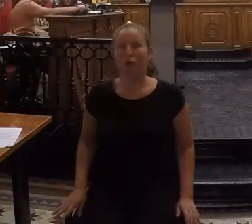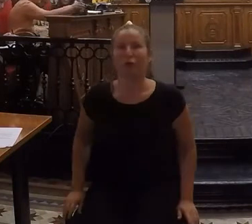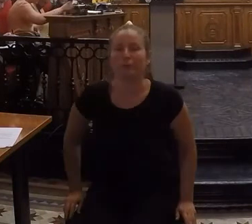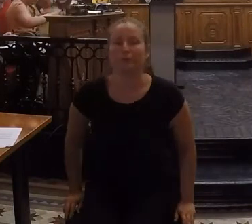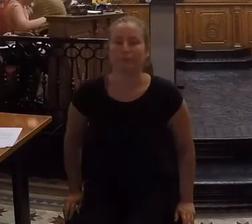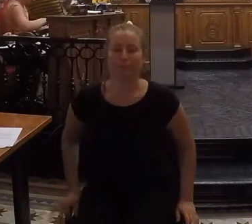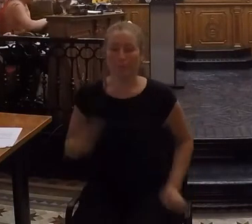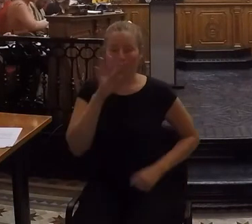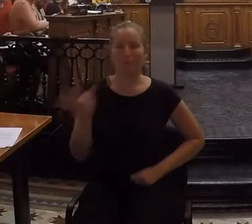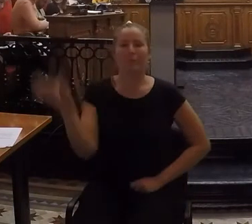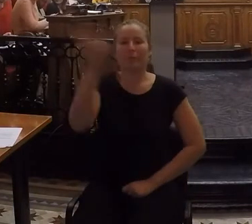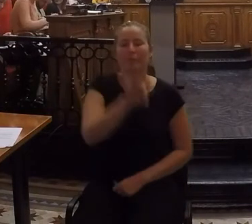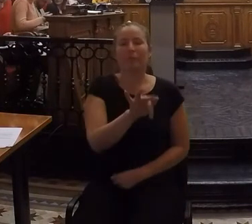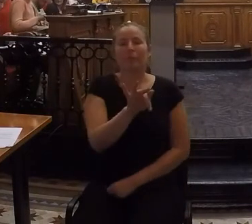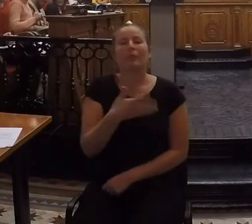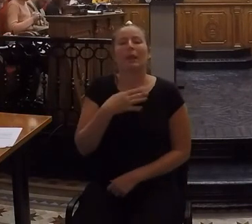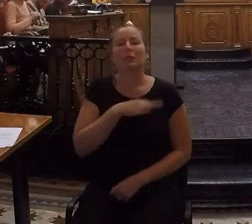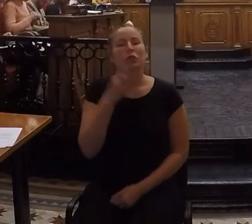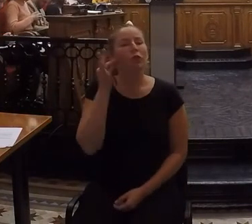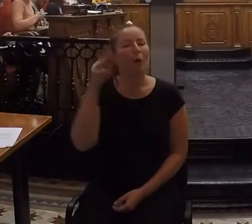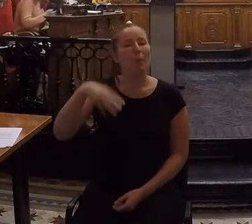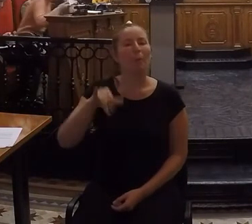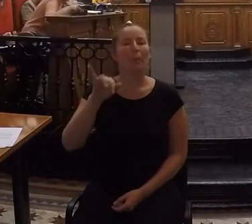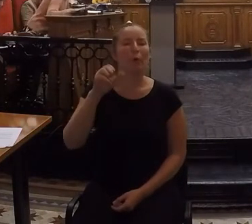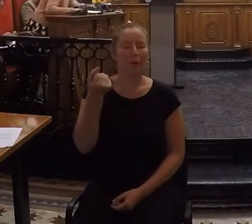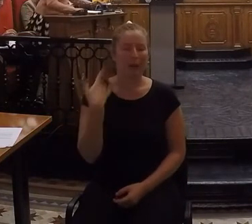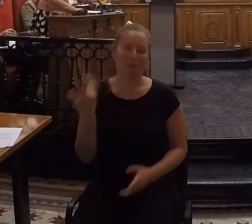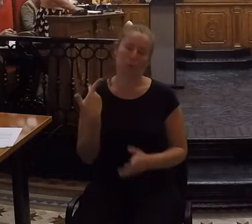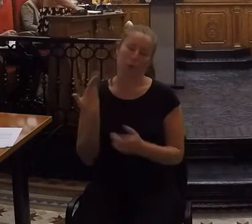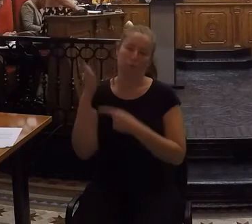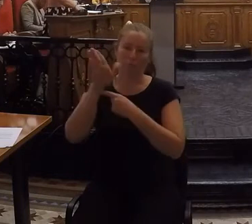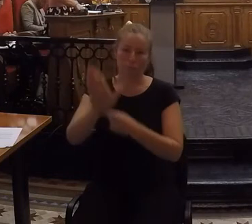Tiene la palabra la señora Moyá, en representación del Grupo Municipal de Compromís.